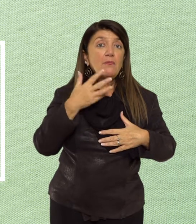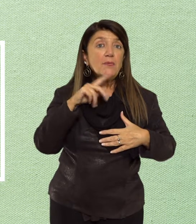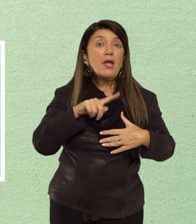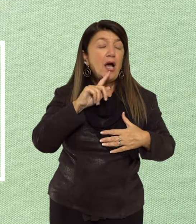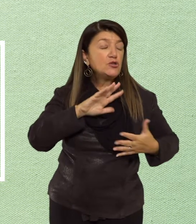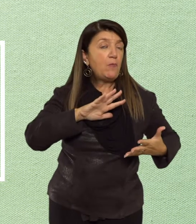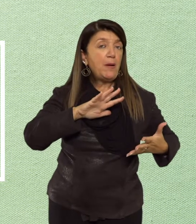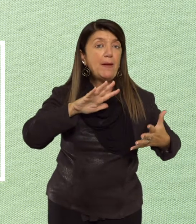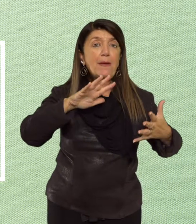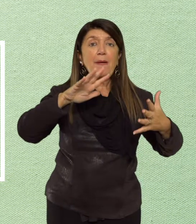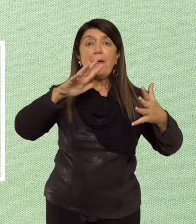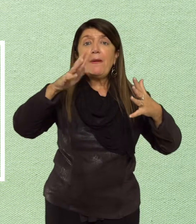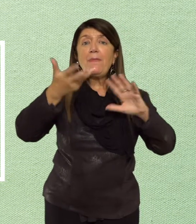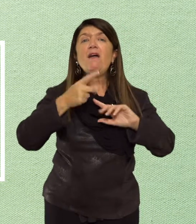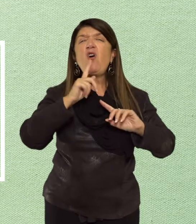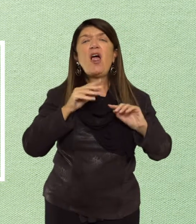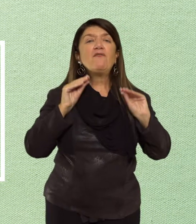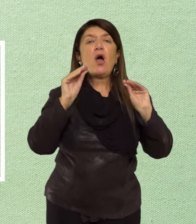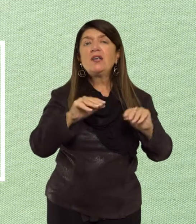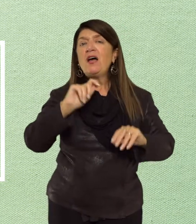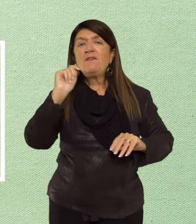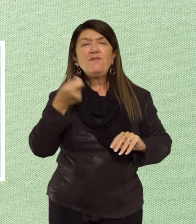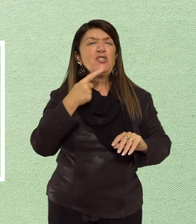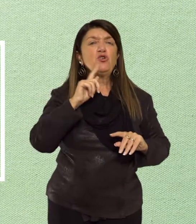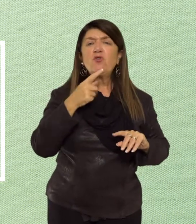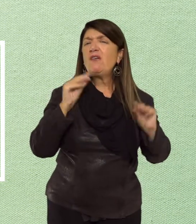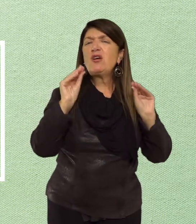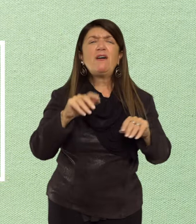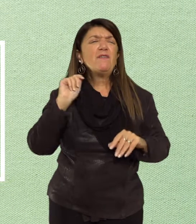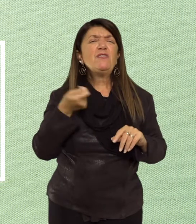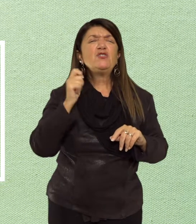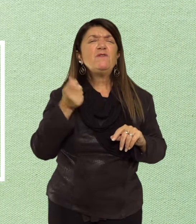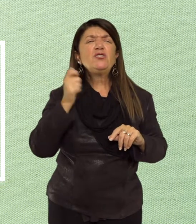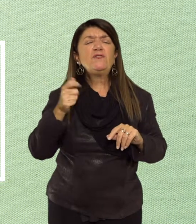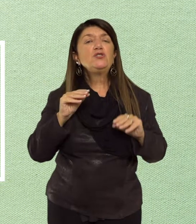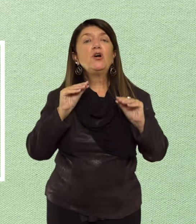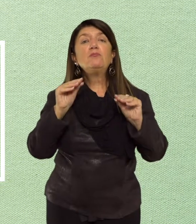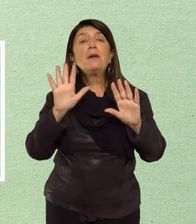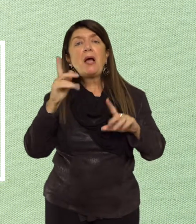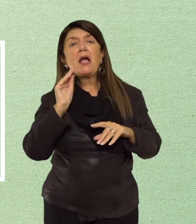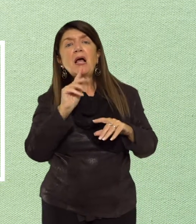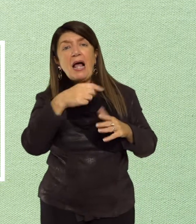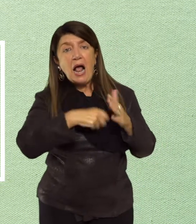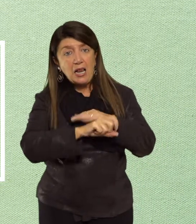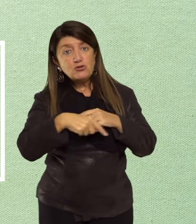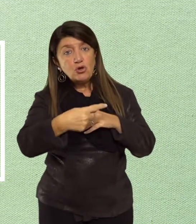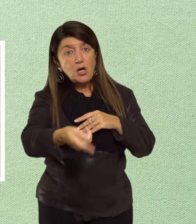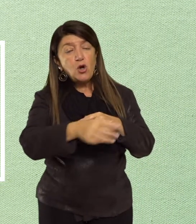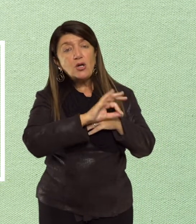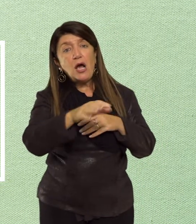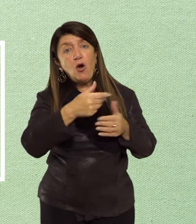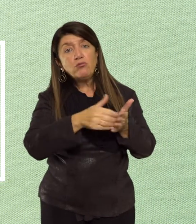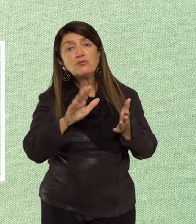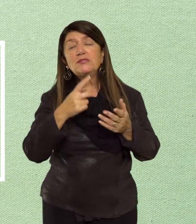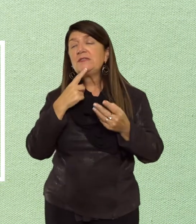obiettivi, cercare di raggiungerli, vincere le gare era veramente quello che mi piaceva fare. Il calcio lo segui ancora o l'hai abbandonato del No, in